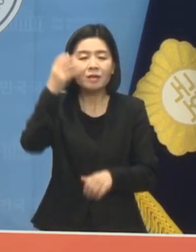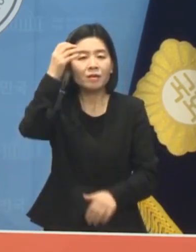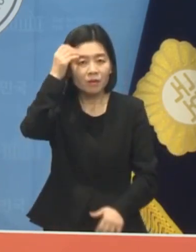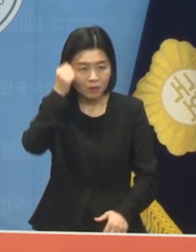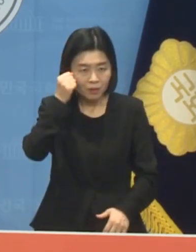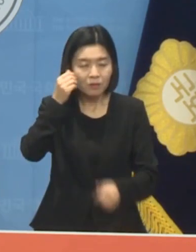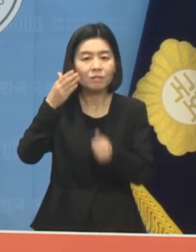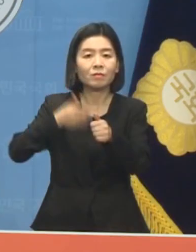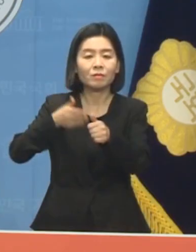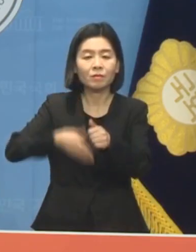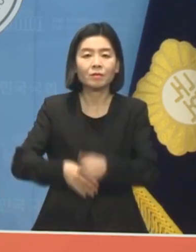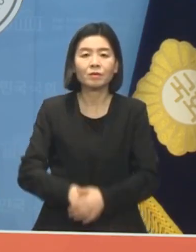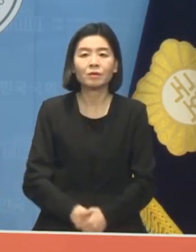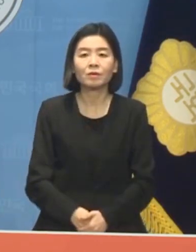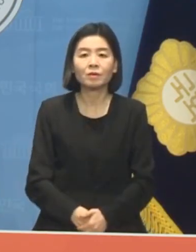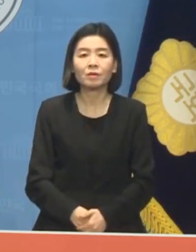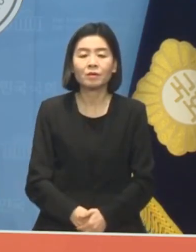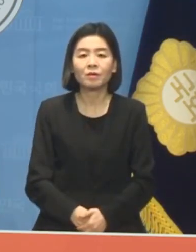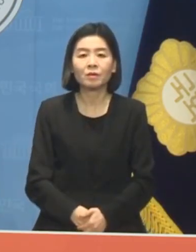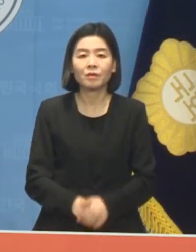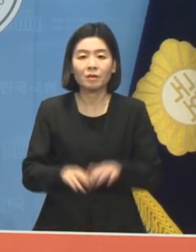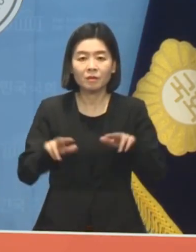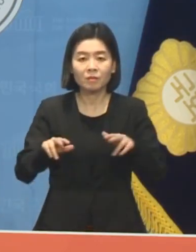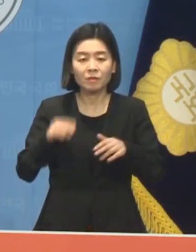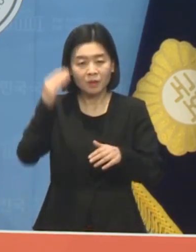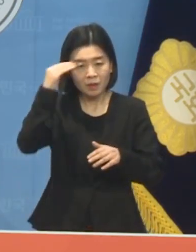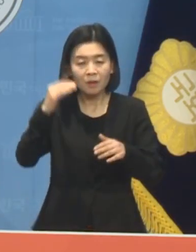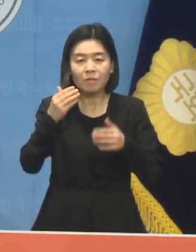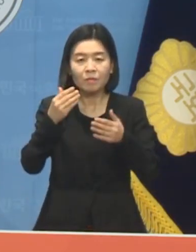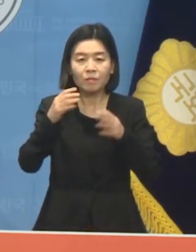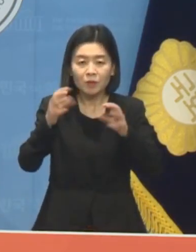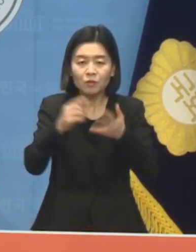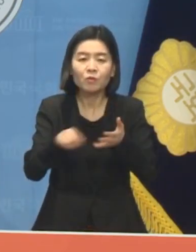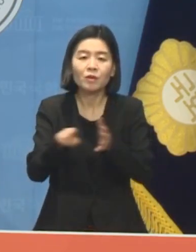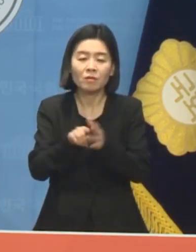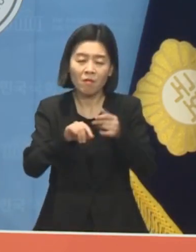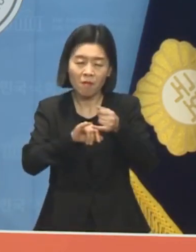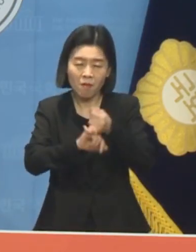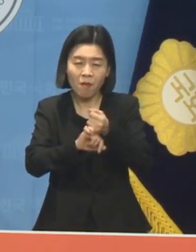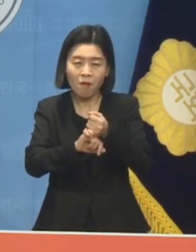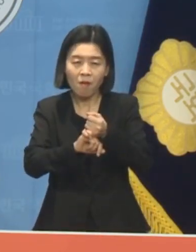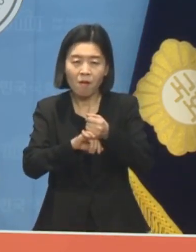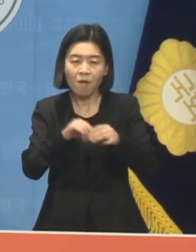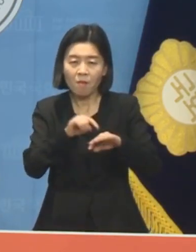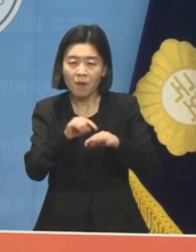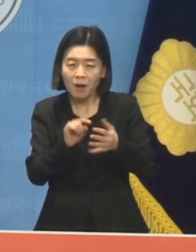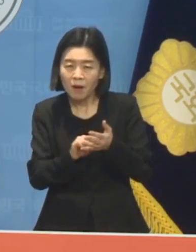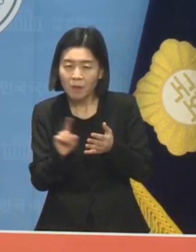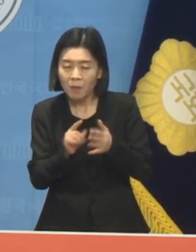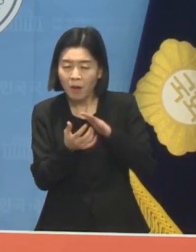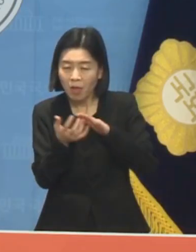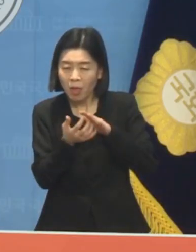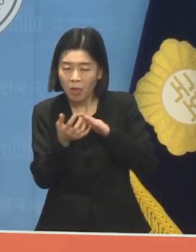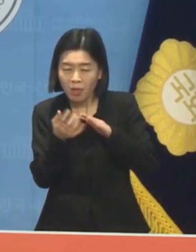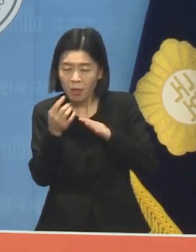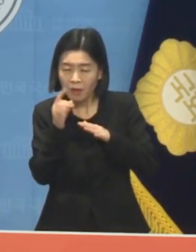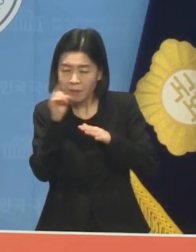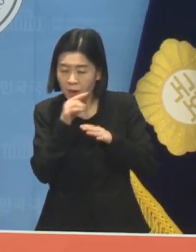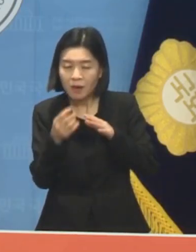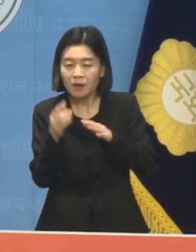합니다. 반드시 이 대한민국을 위하여서 사악함을 버리시기 바랍니다.